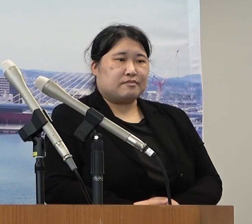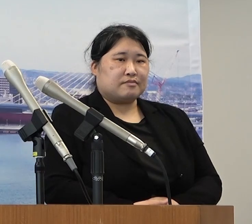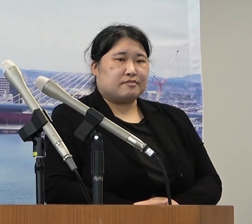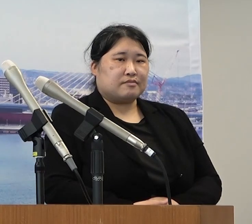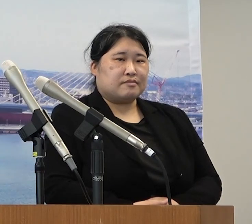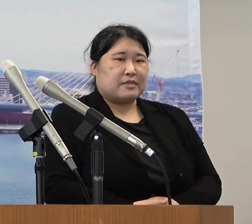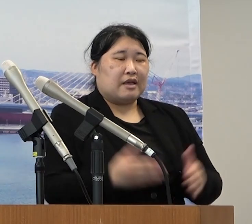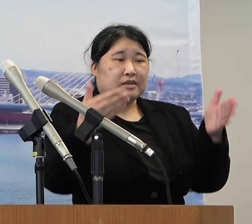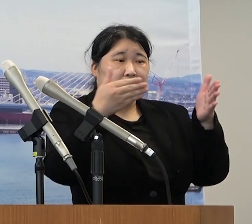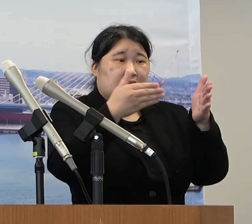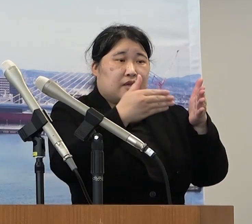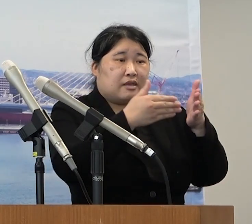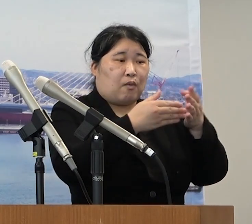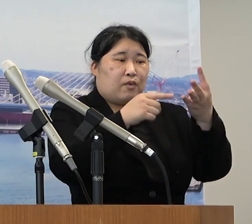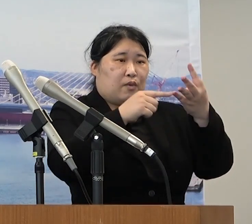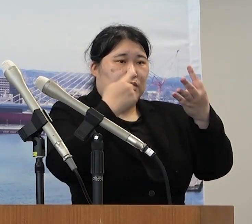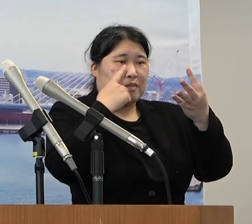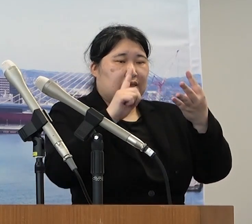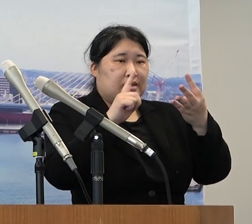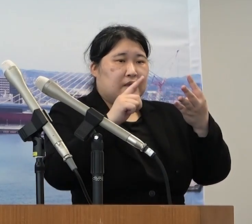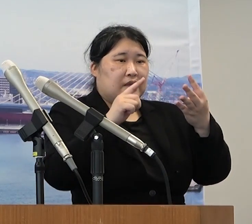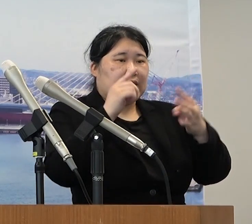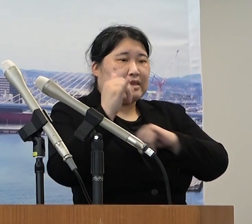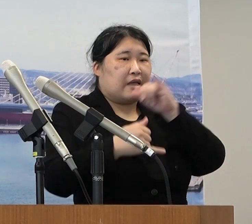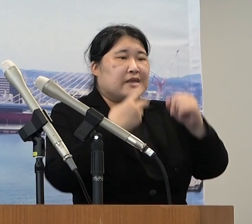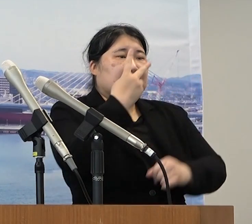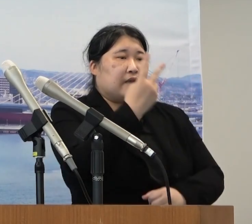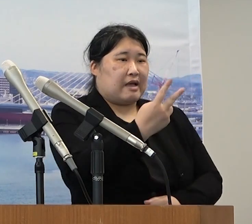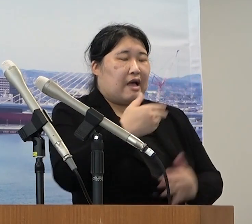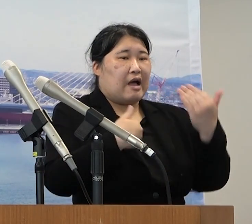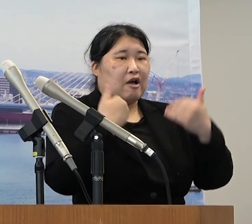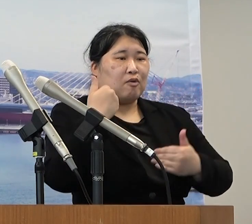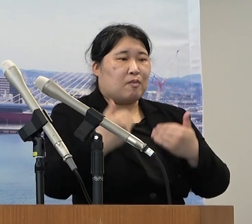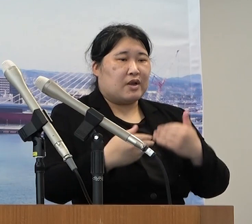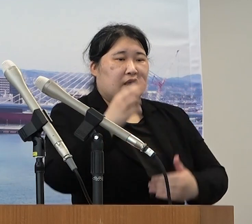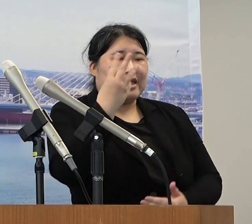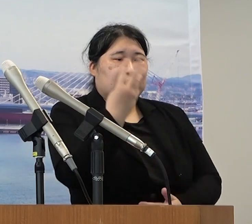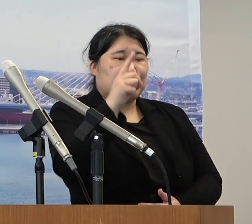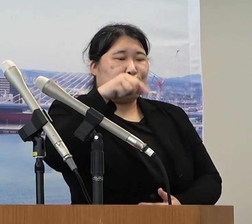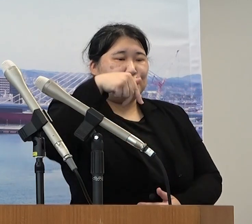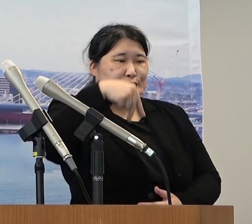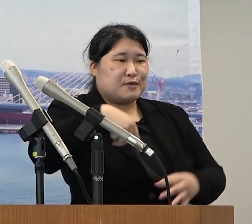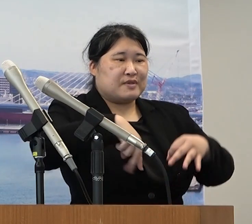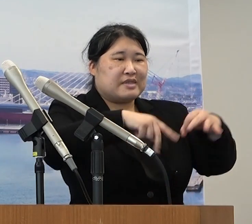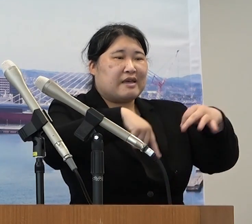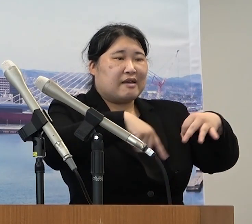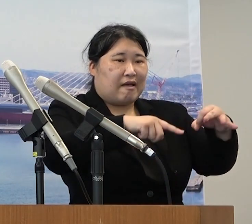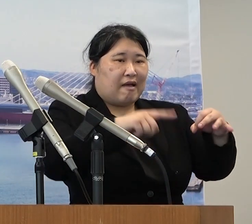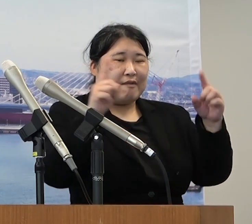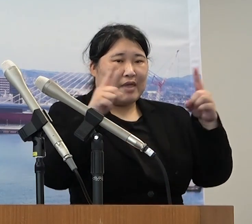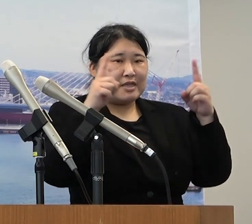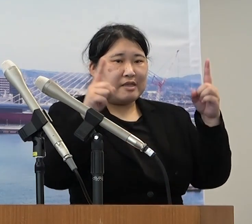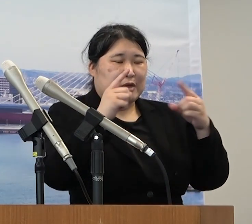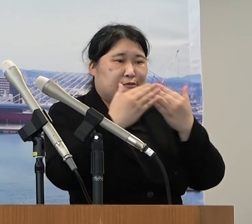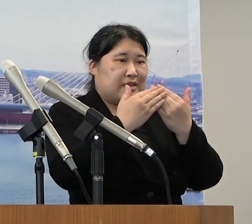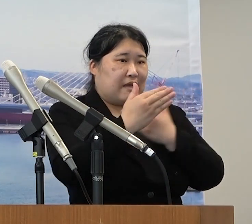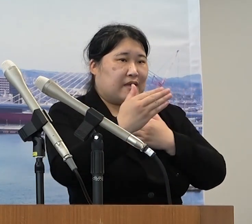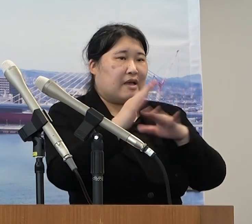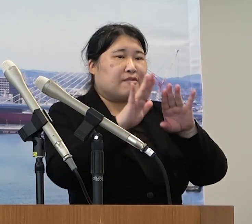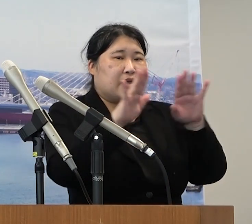はい、最後に第2回青森ユースサッカーフェスティバルの開催についてご説明いたします